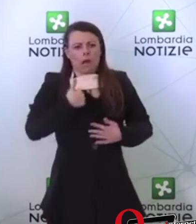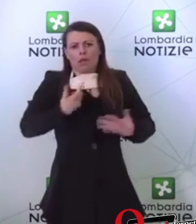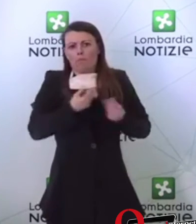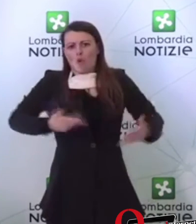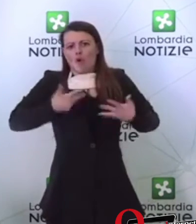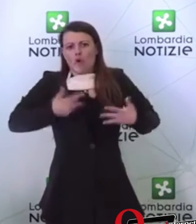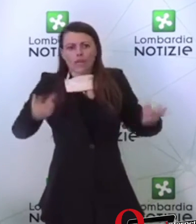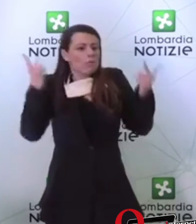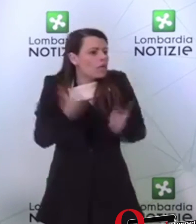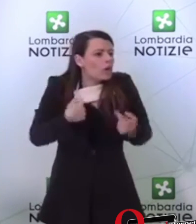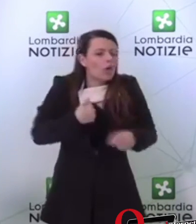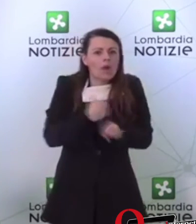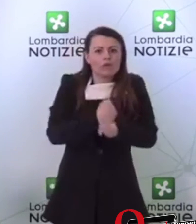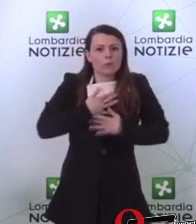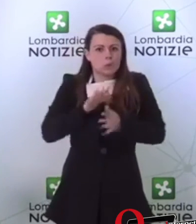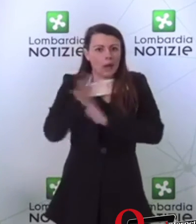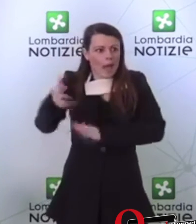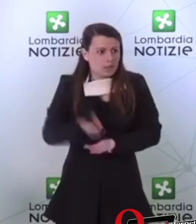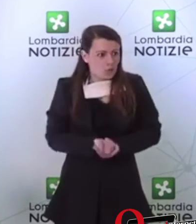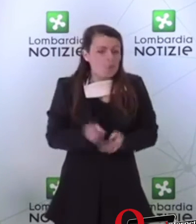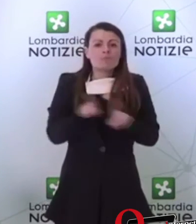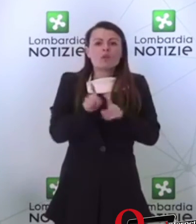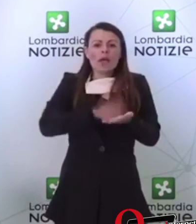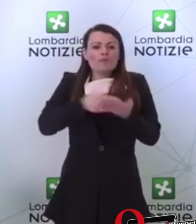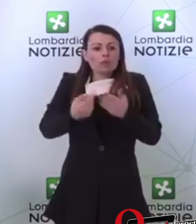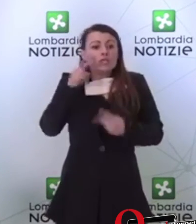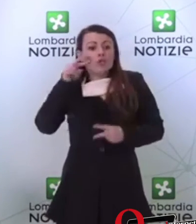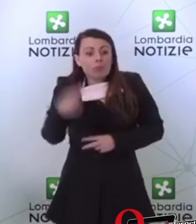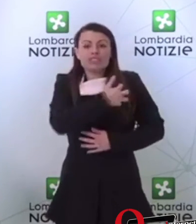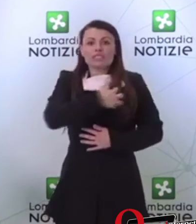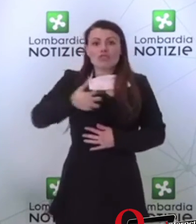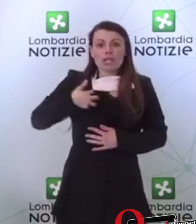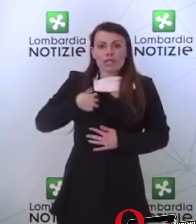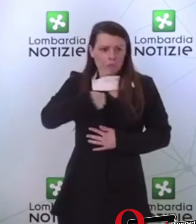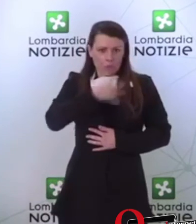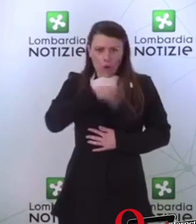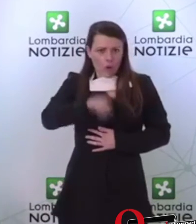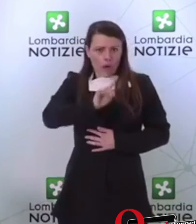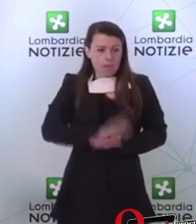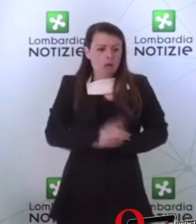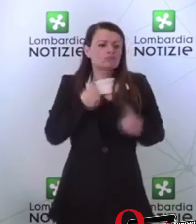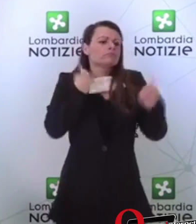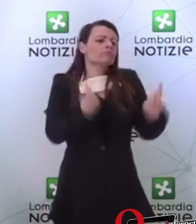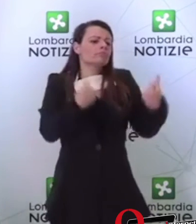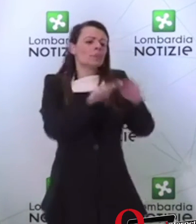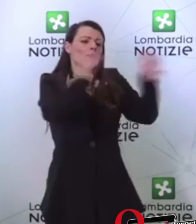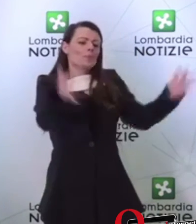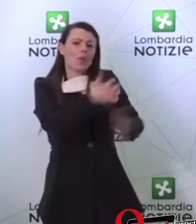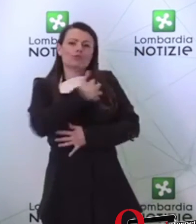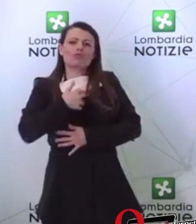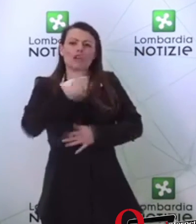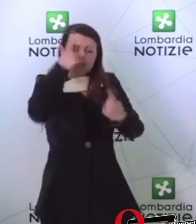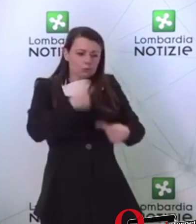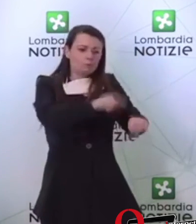dato che di mestiere faccio un'altra cosa, non sono in grado di fare valutazioni scientifiche, aspetto che sia un mondo scientifico a